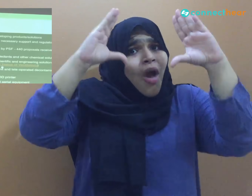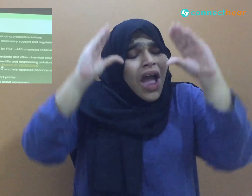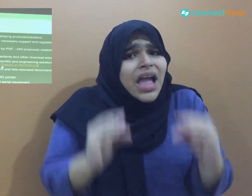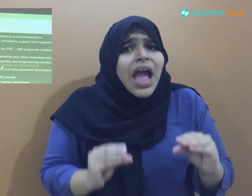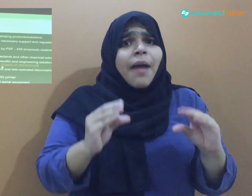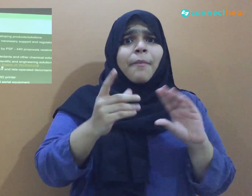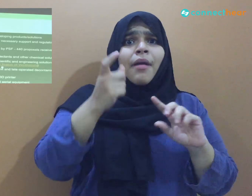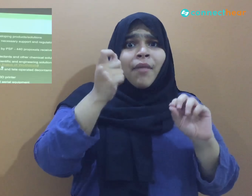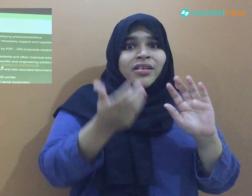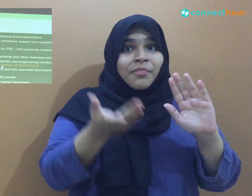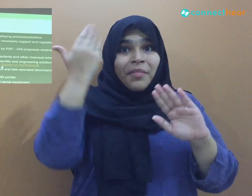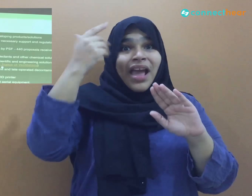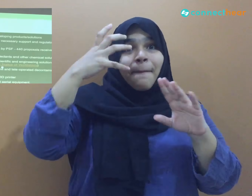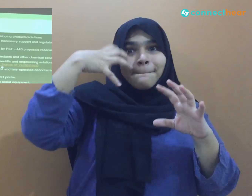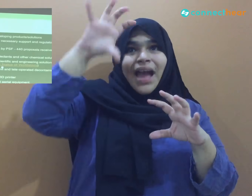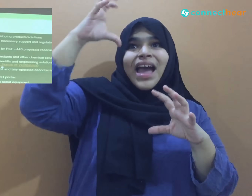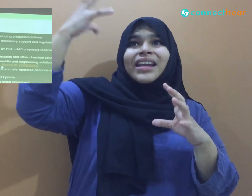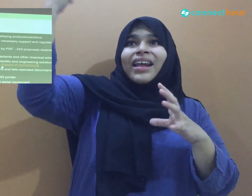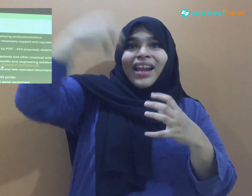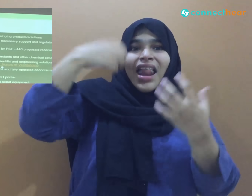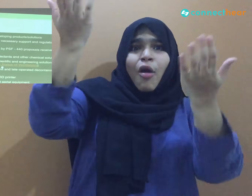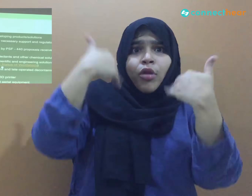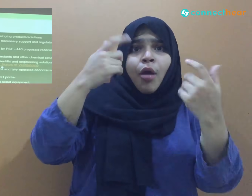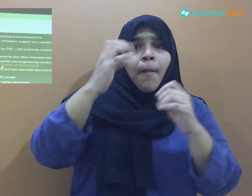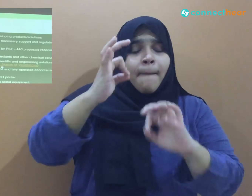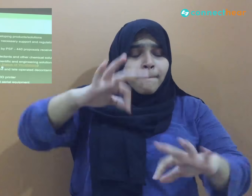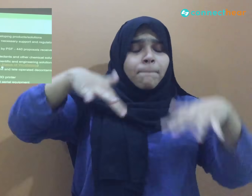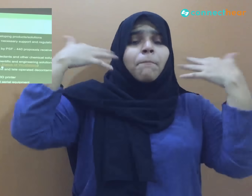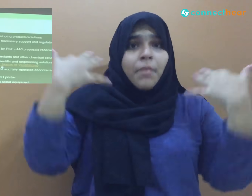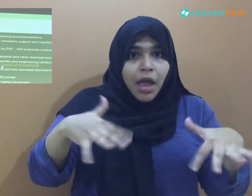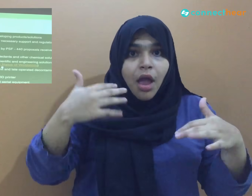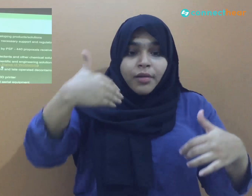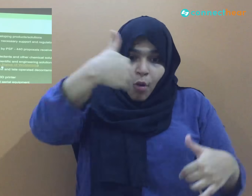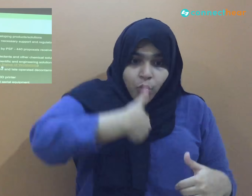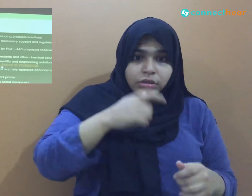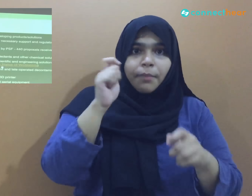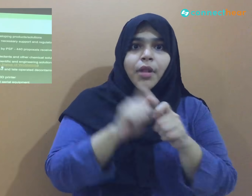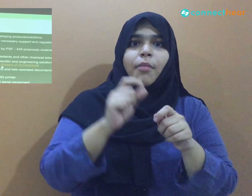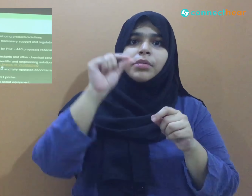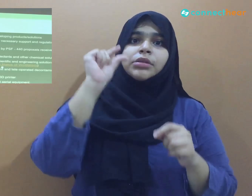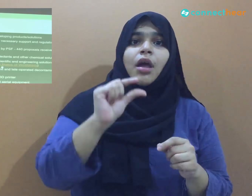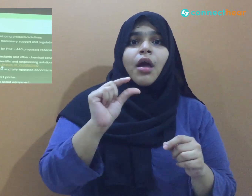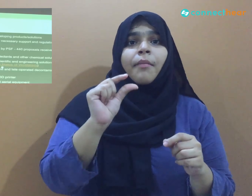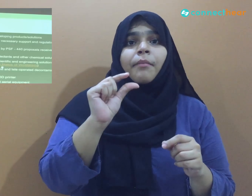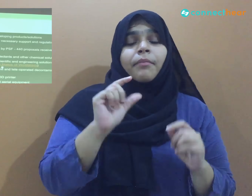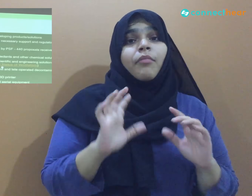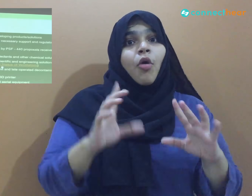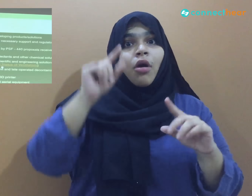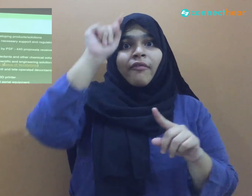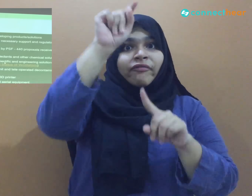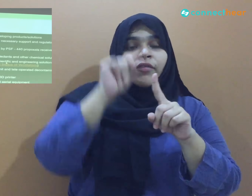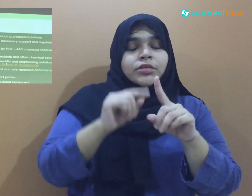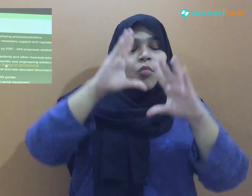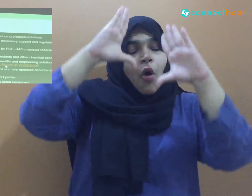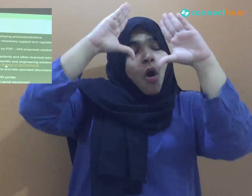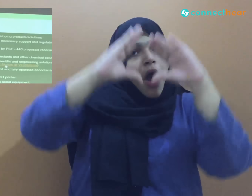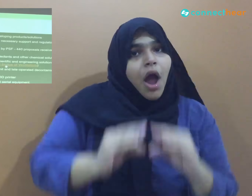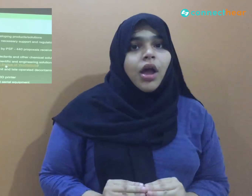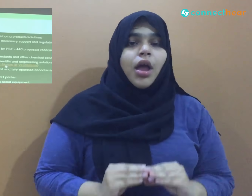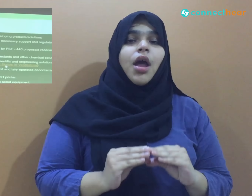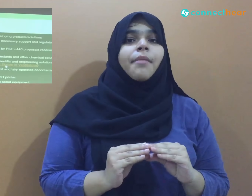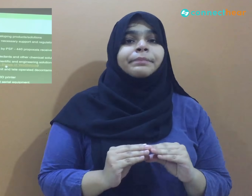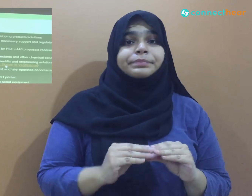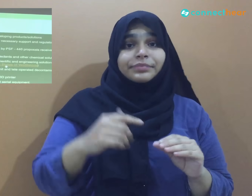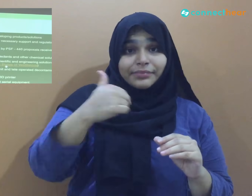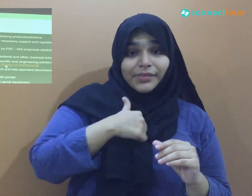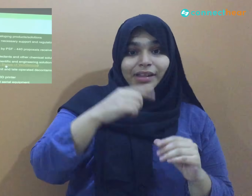ہے ان وینٹیلیٹر سے جو ہم امپورٹ کر رہے ہیں یا دنیا میں جو آ رہے ہیں. یہ اباؤٹ 1/3 آف دا پرائس ہمارے وینٹیلیٹرز جو ہیں وہ آئیں گے, اور نہ